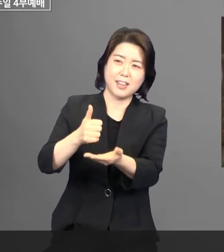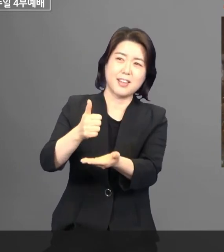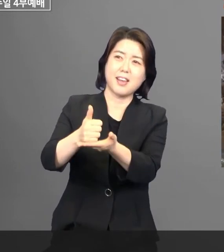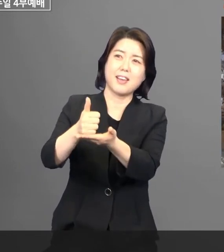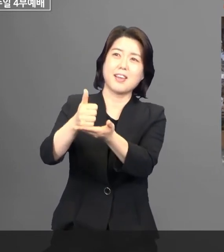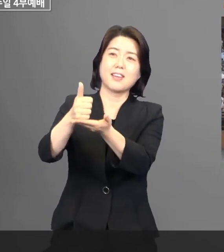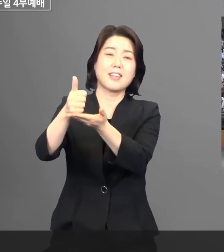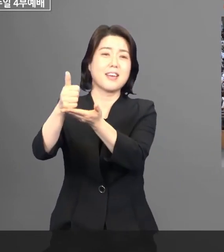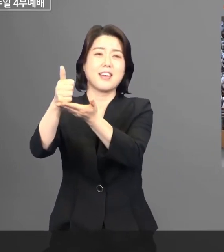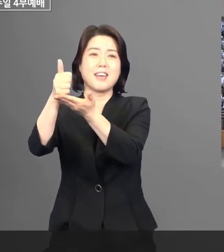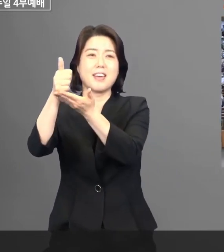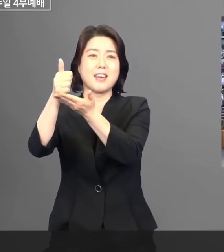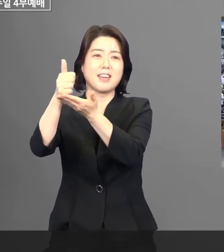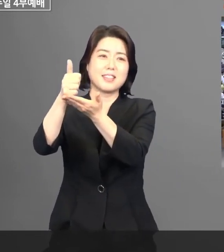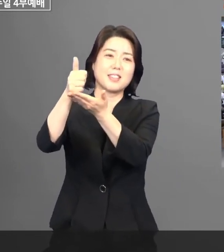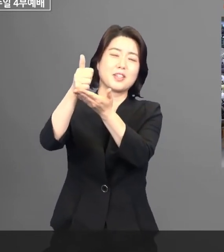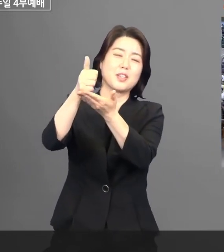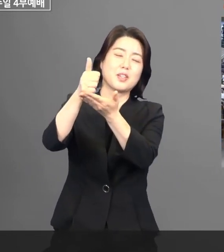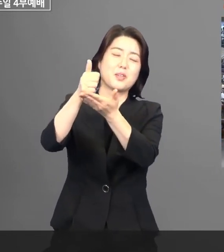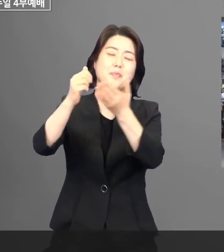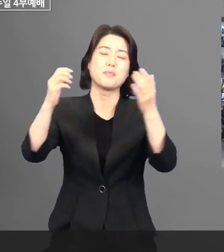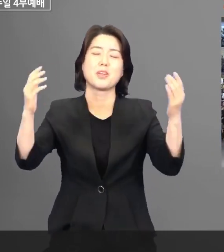나의 하나님